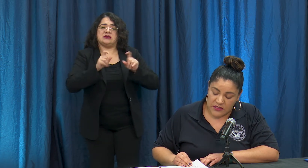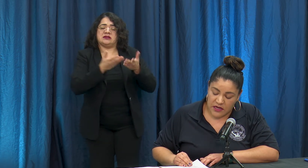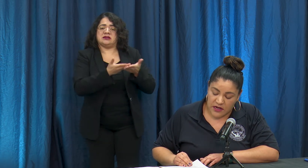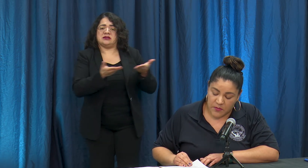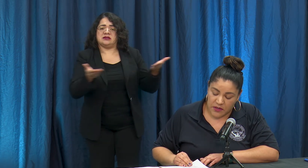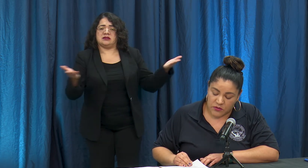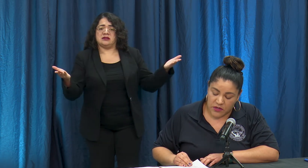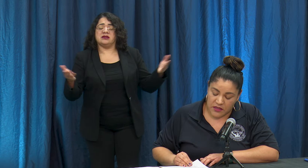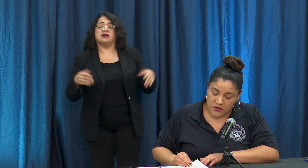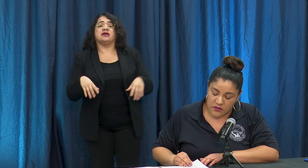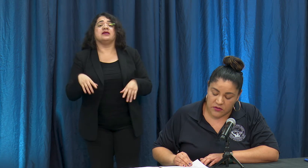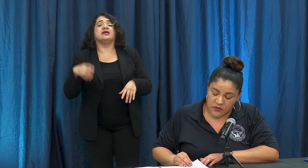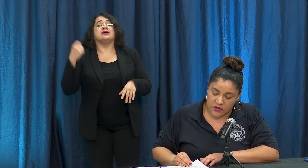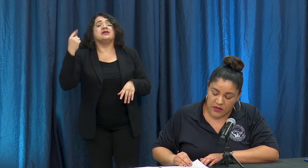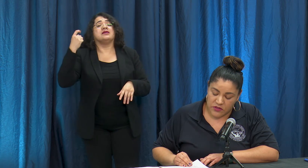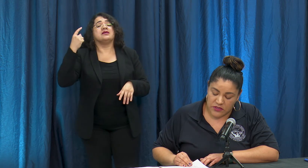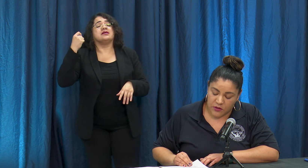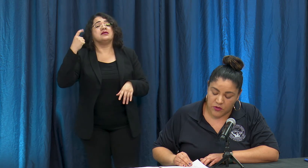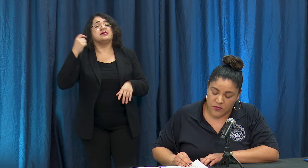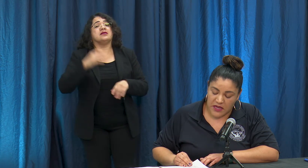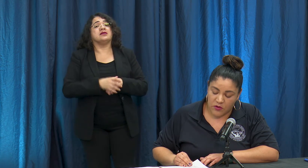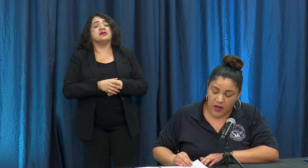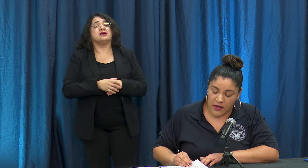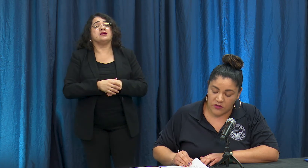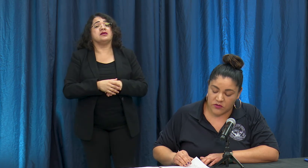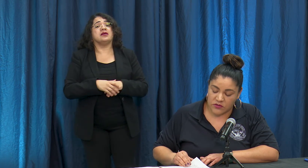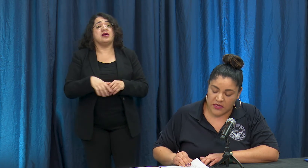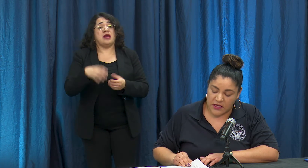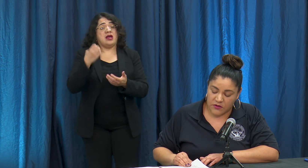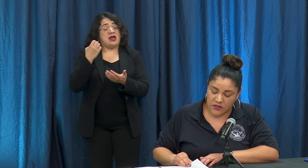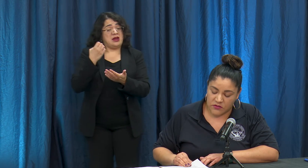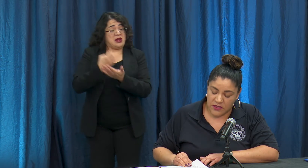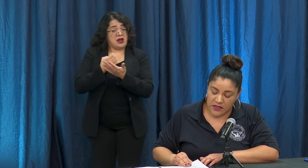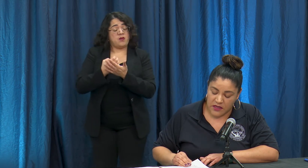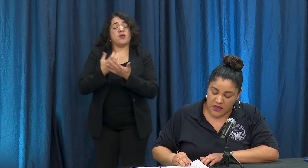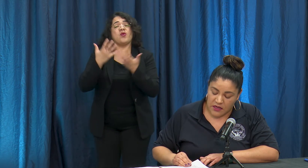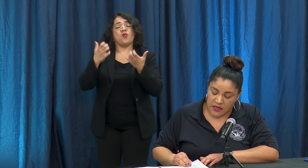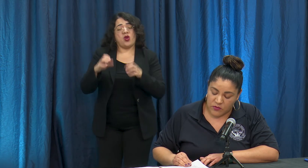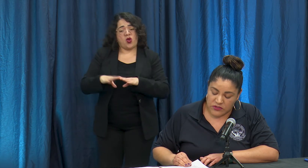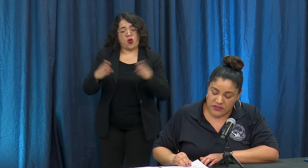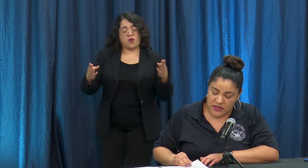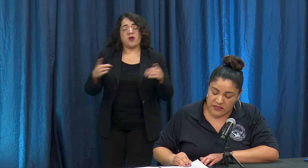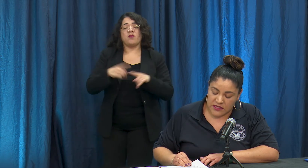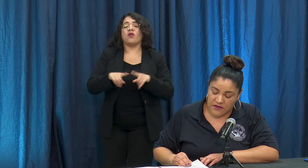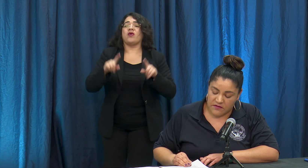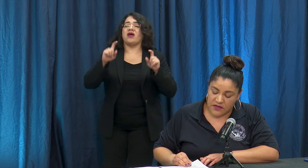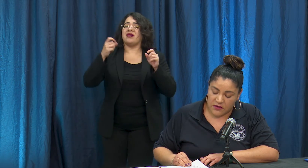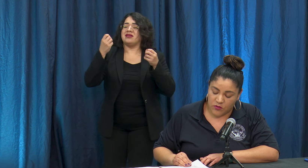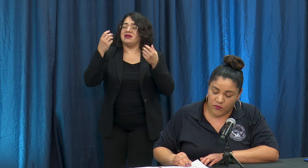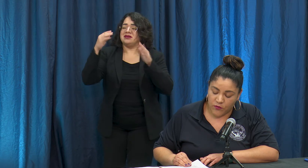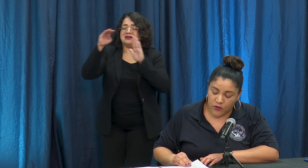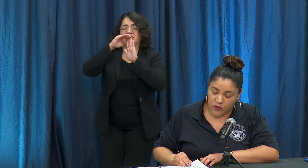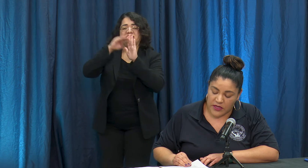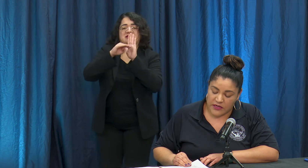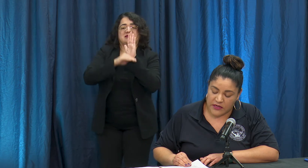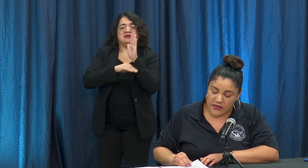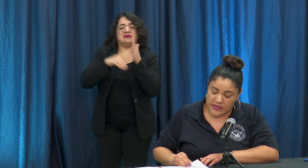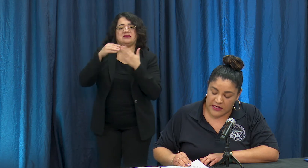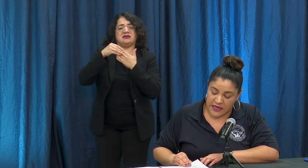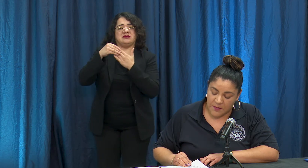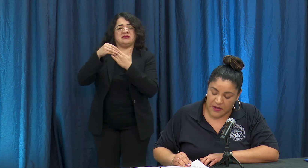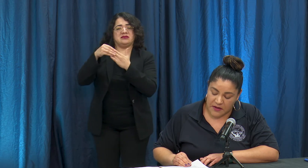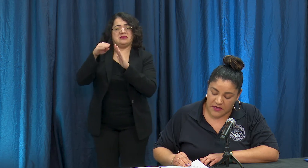avanzamos hacia la reapertura de nuestra economía local, nos gustaría oír de usted. Queremos decirles que va a haber un foro